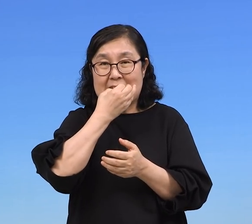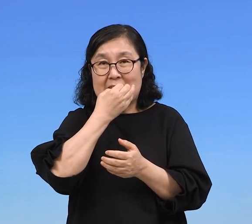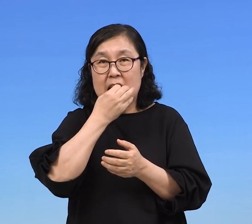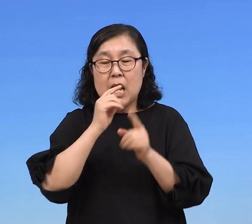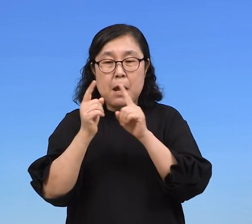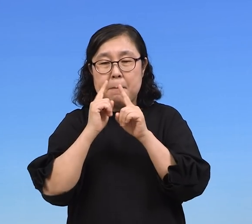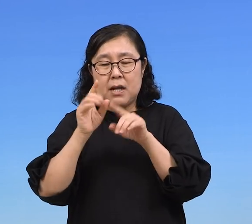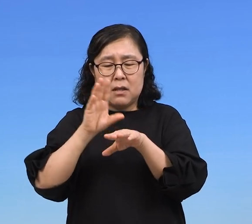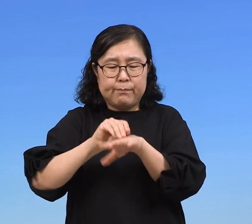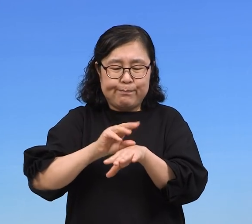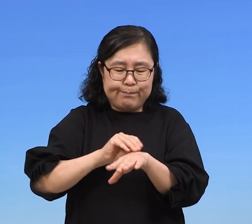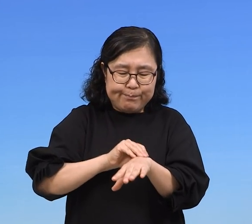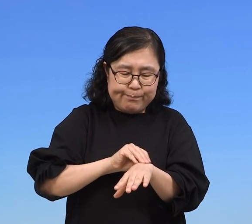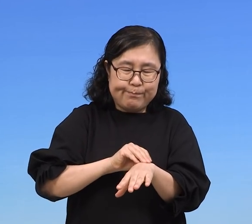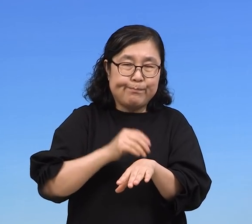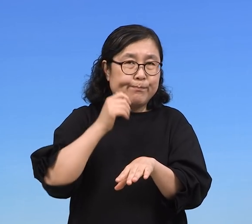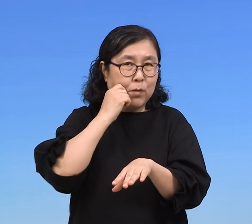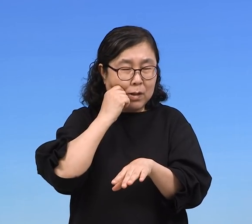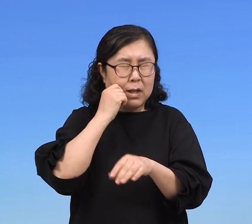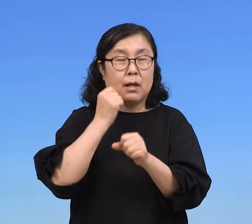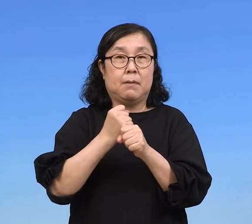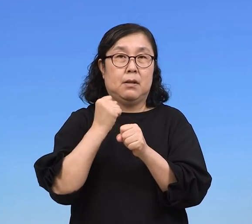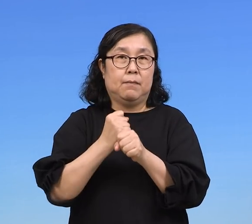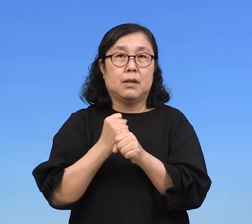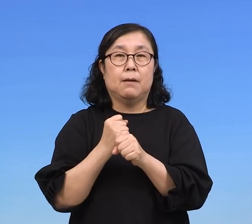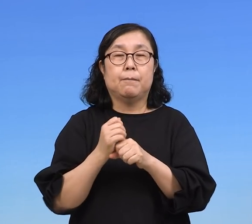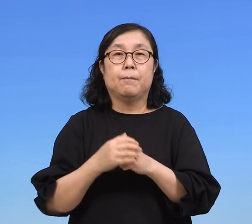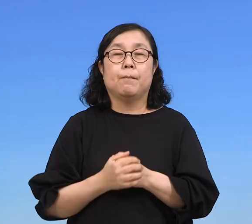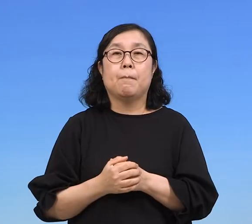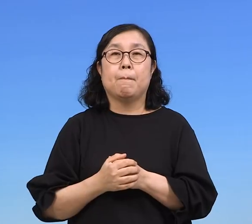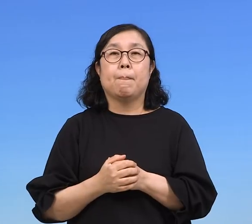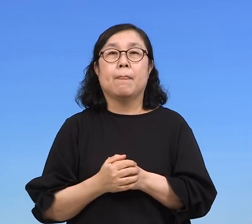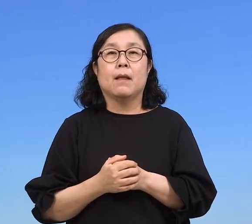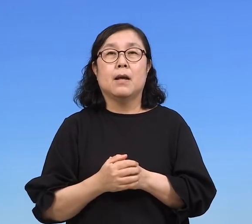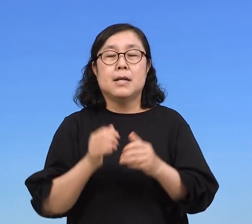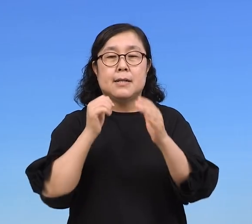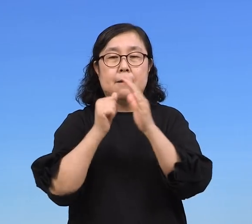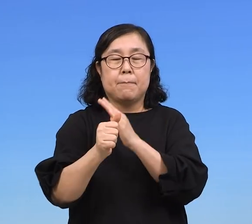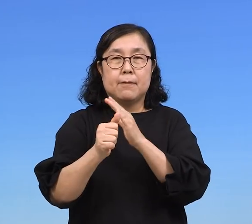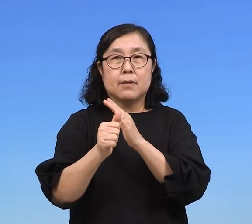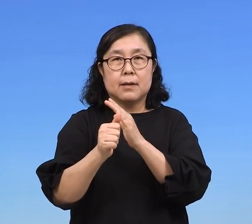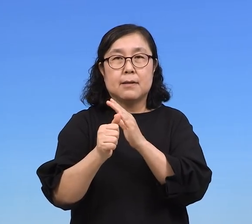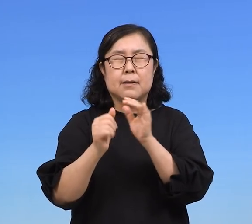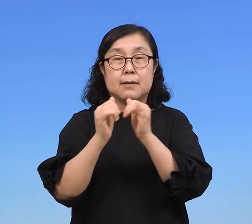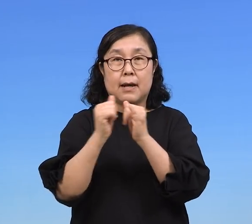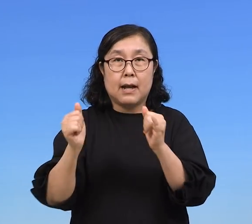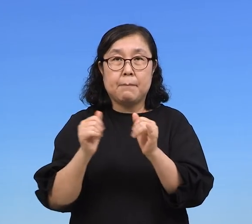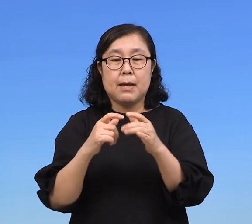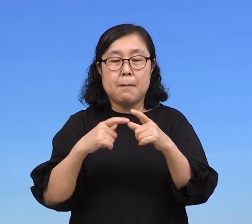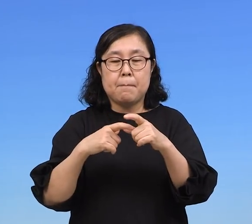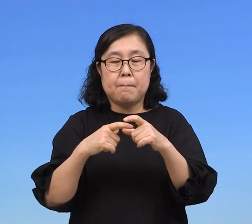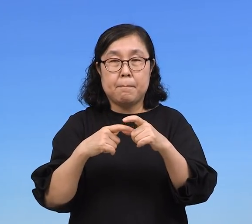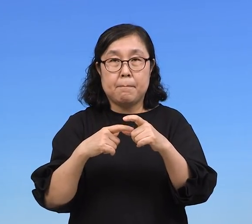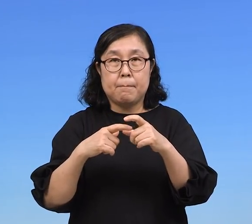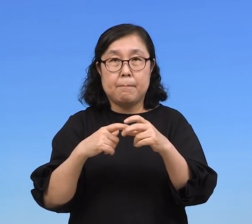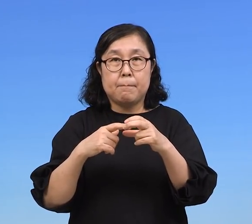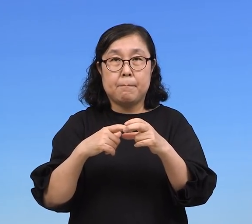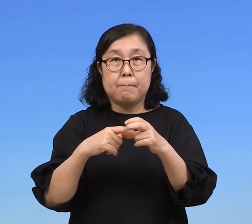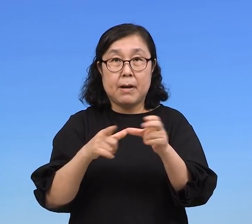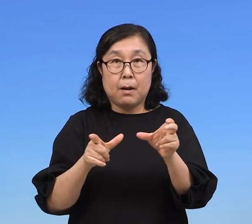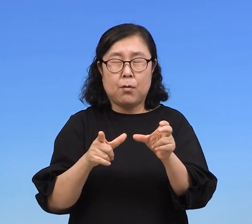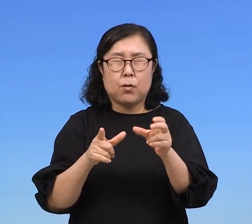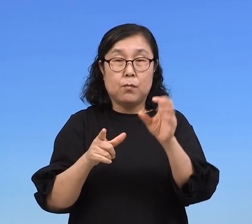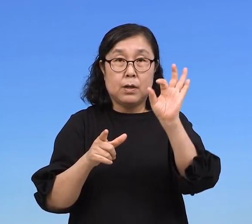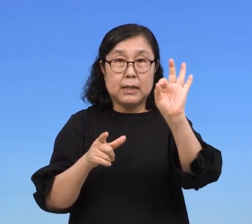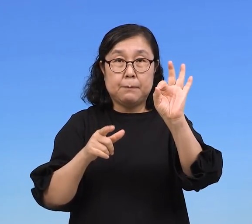욕심이 말씀을 수용을 못하게 만드는 거거든요. 성경의 대표적인 케이스가 마가복음 10장에 나오는